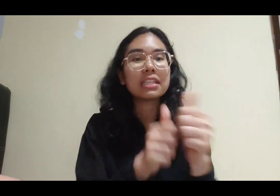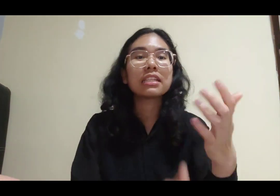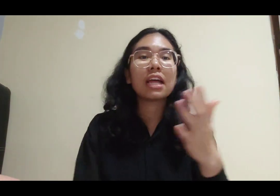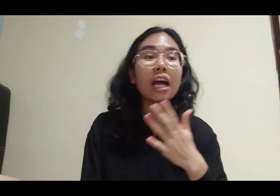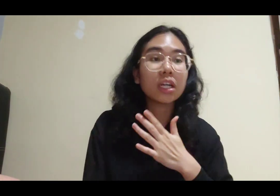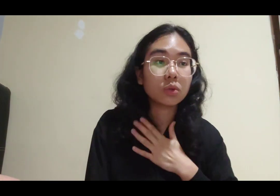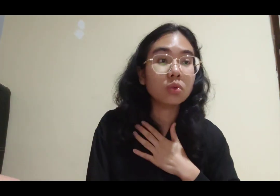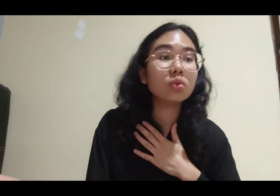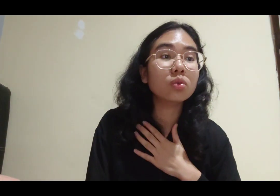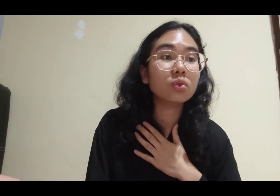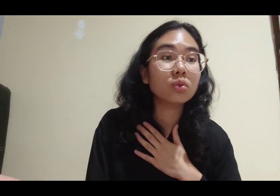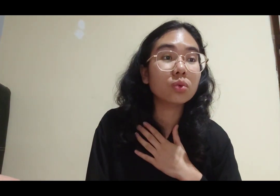besertaku.